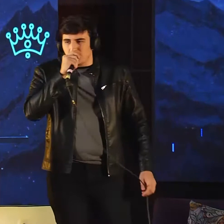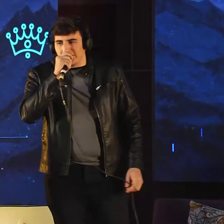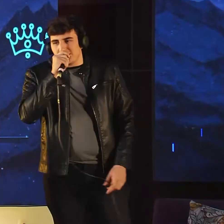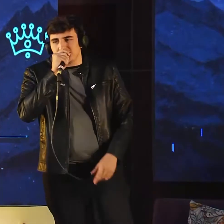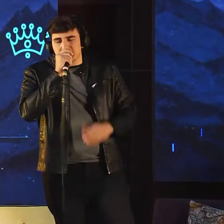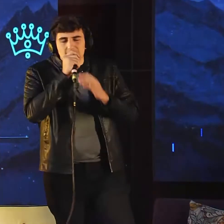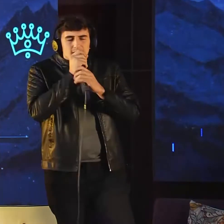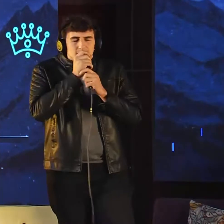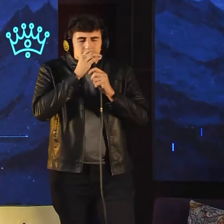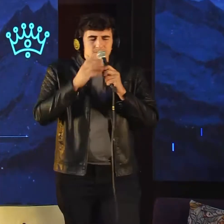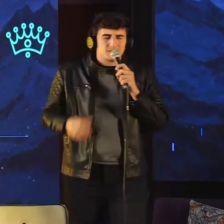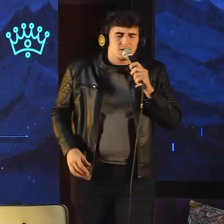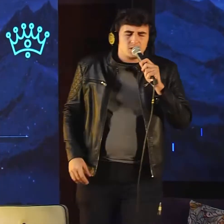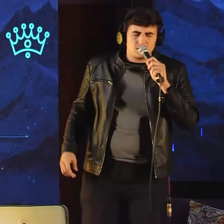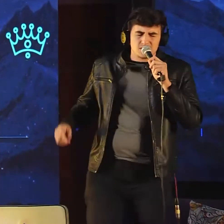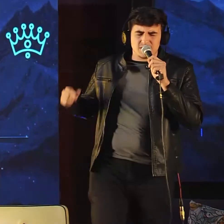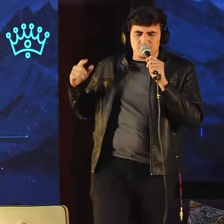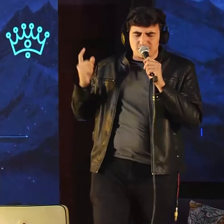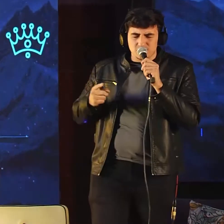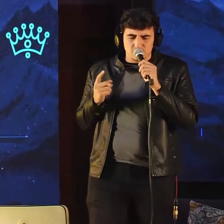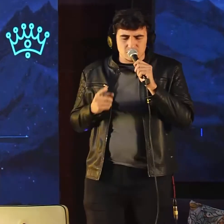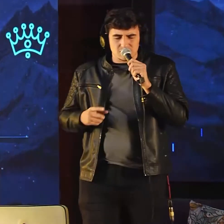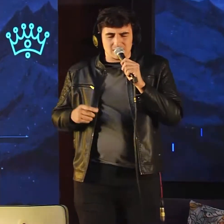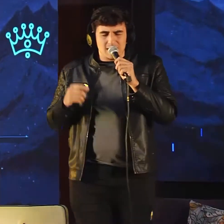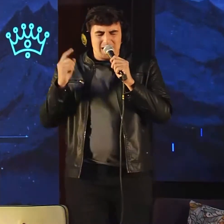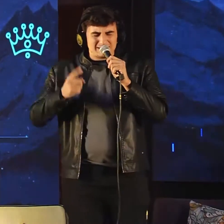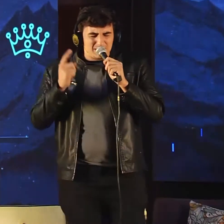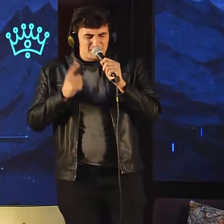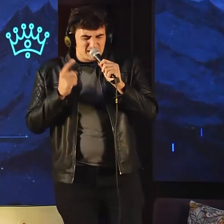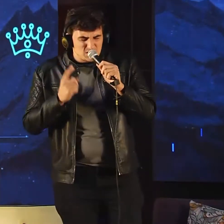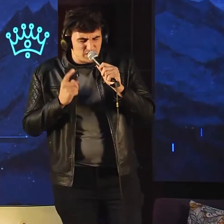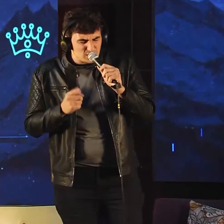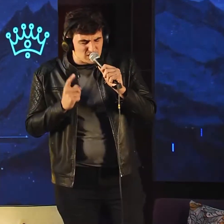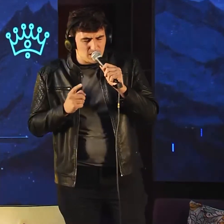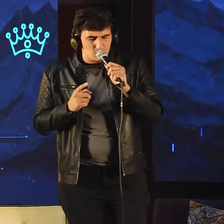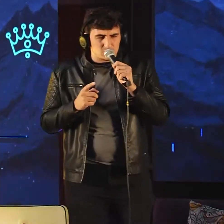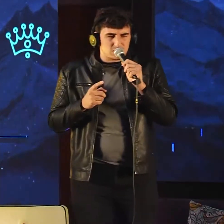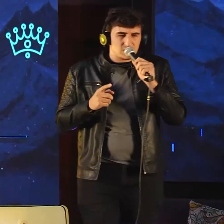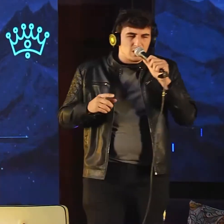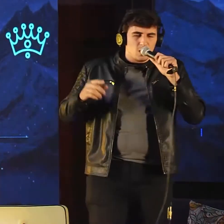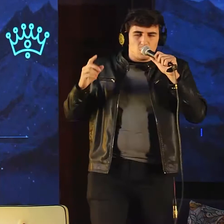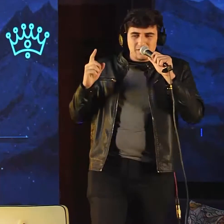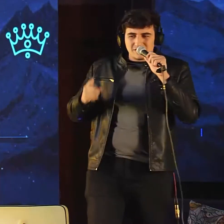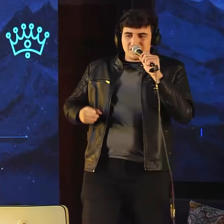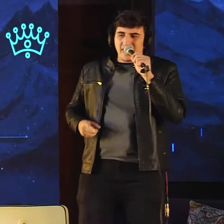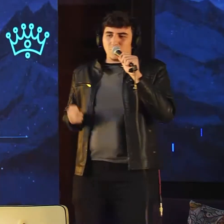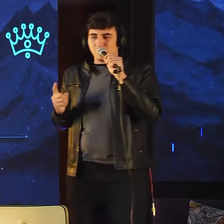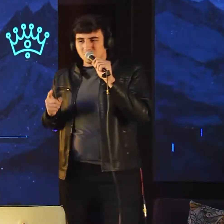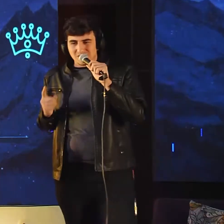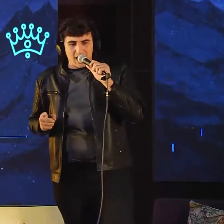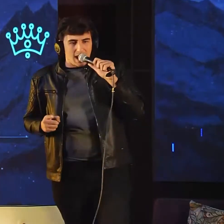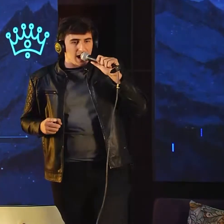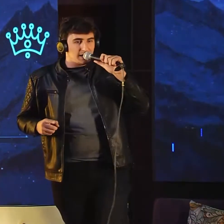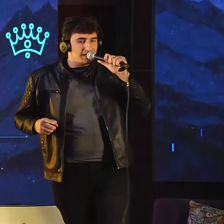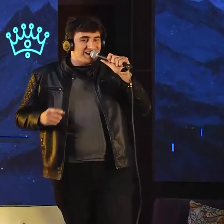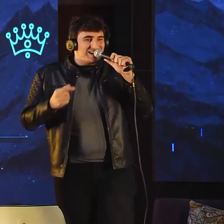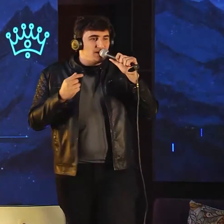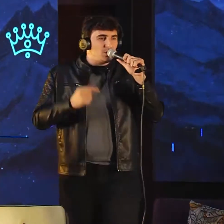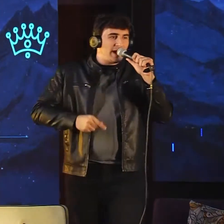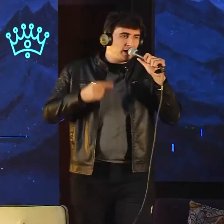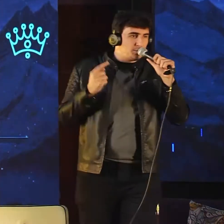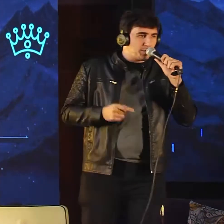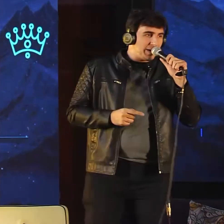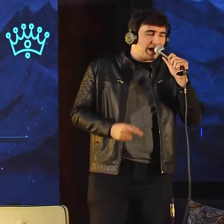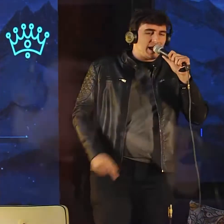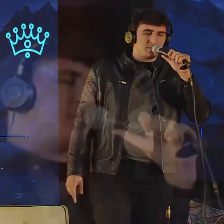O Senhor quer avançar, ó Senhor Jesus, através dos filhos seus, o evangelho anunciar e